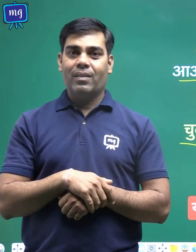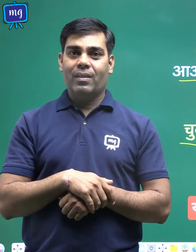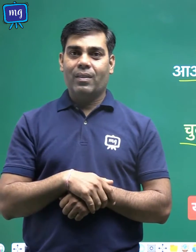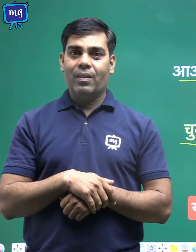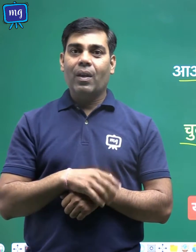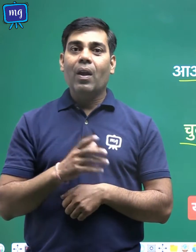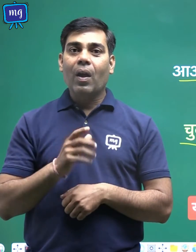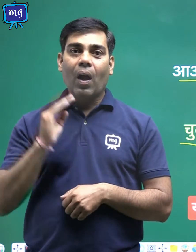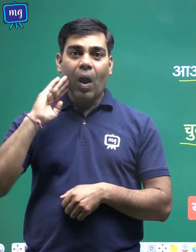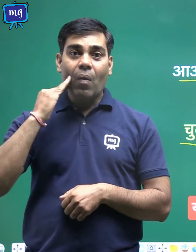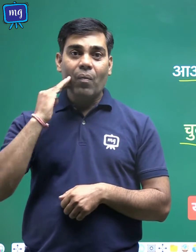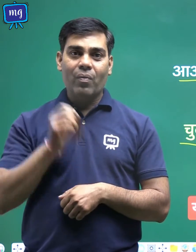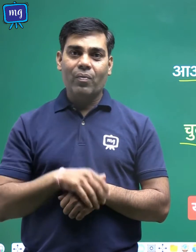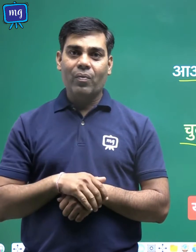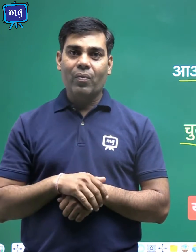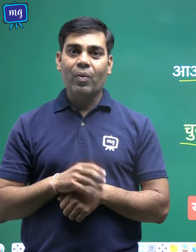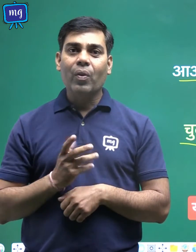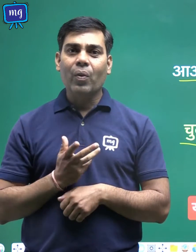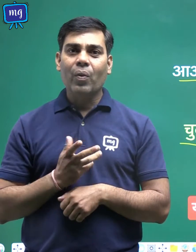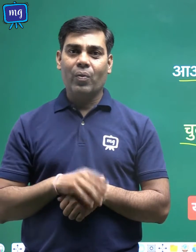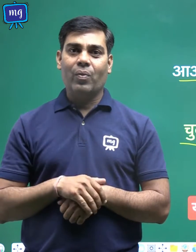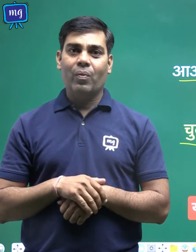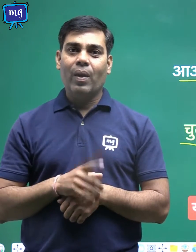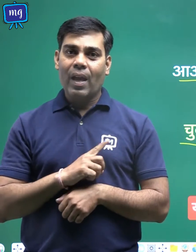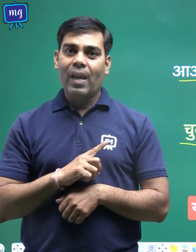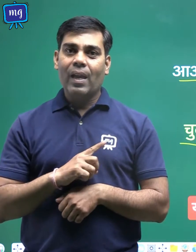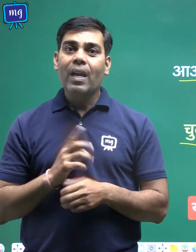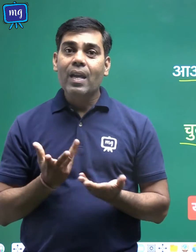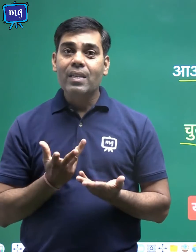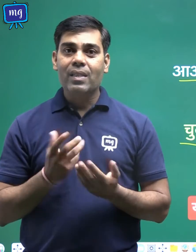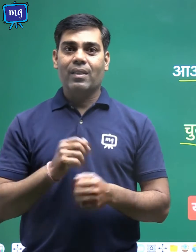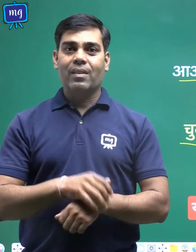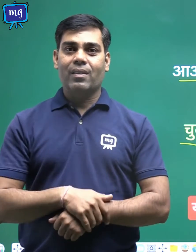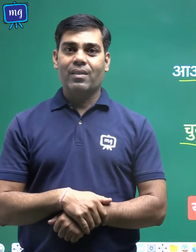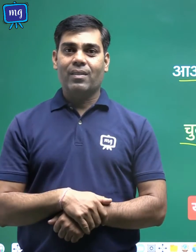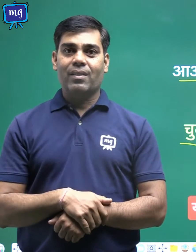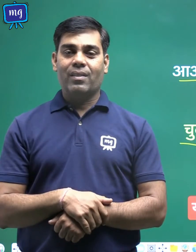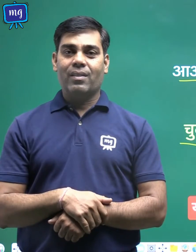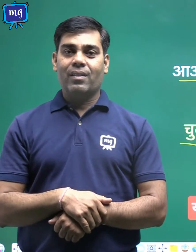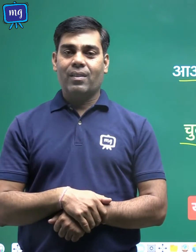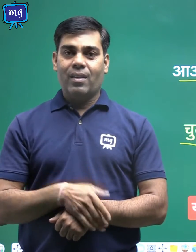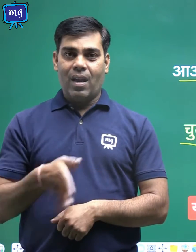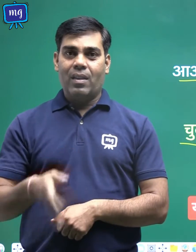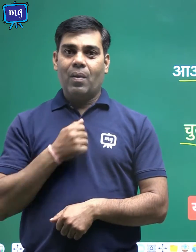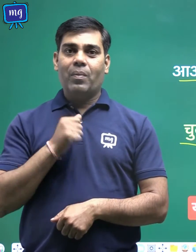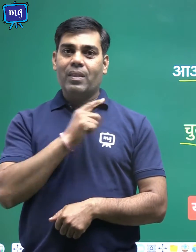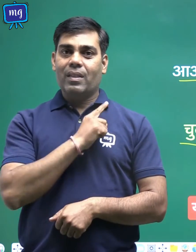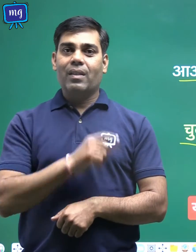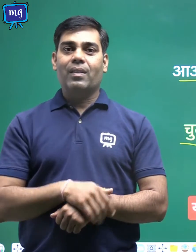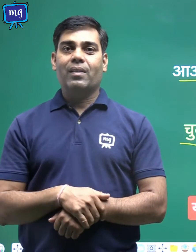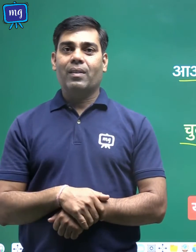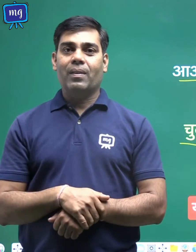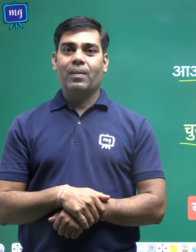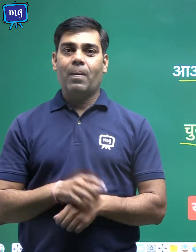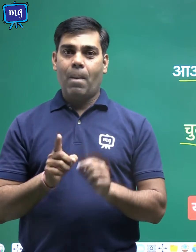कब, क्यों व कैसे। आज हम इसका